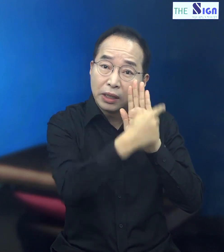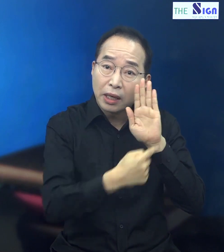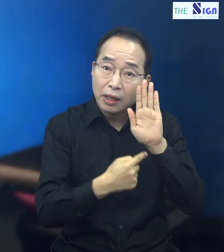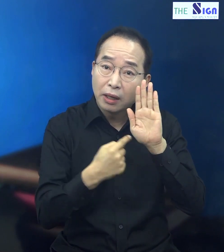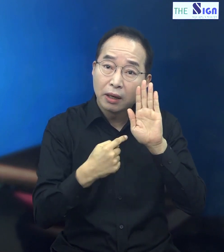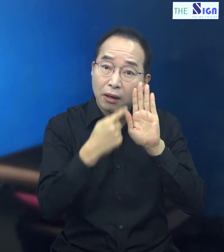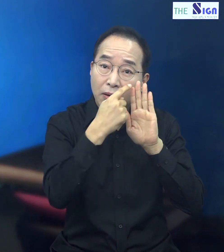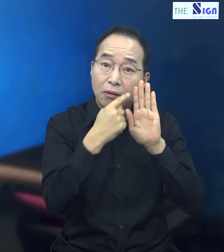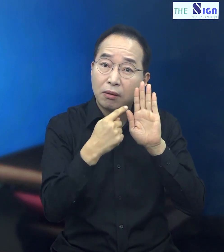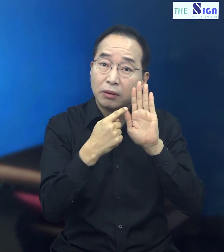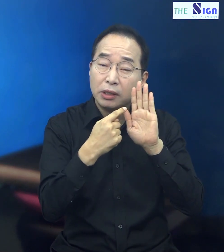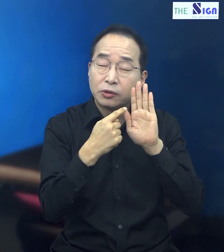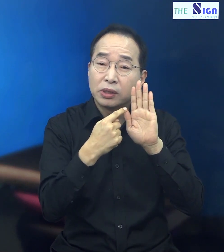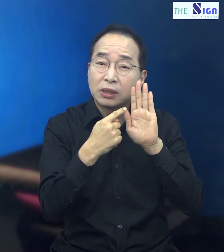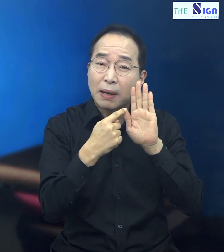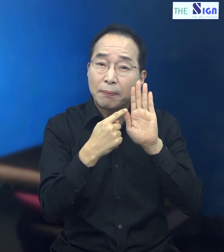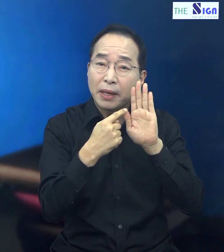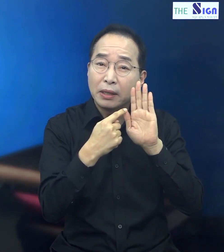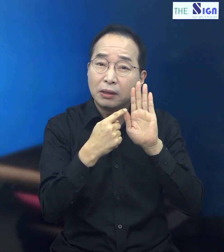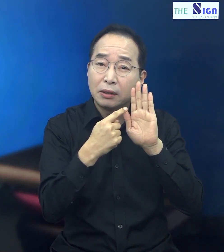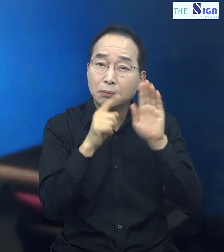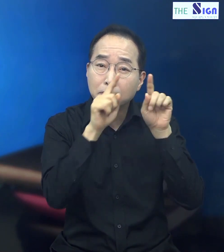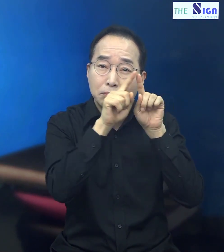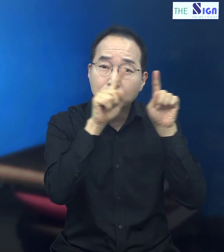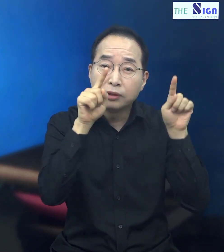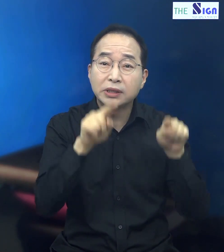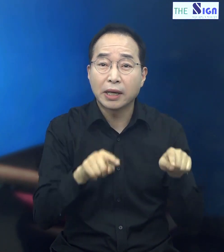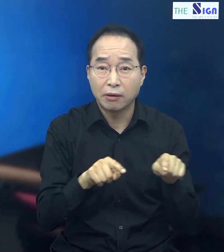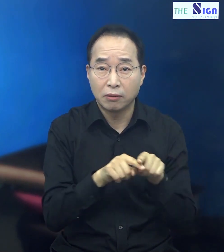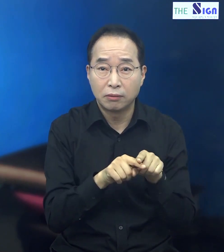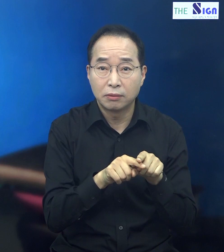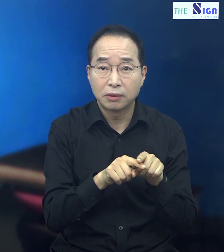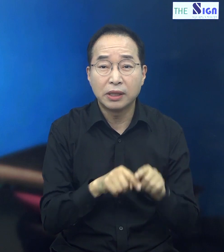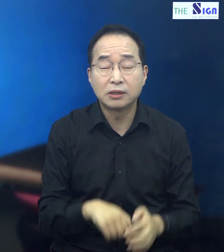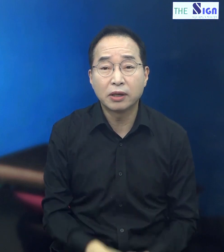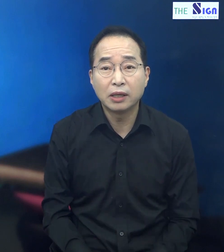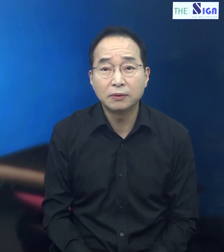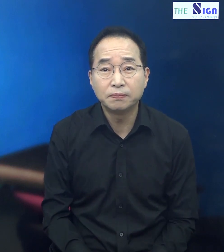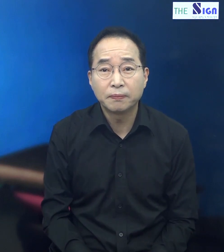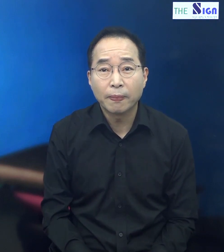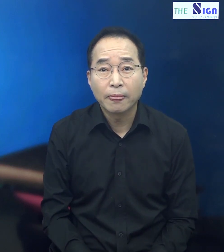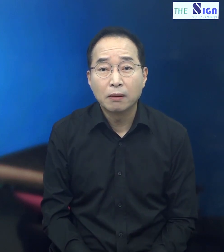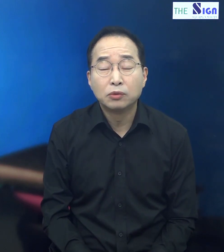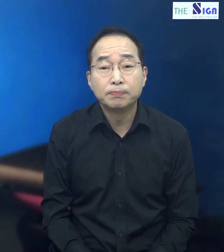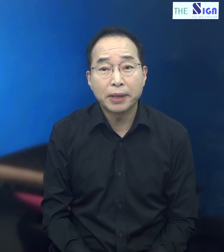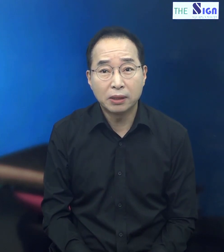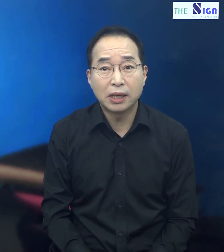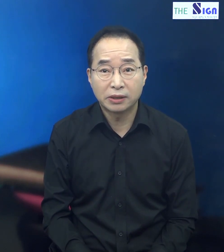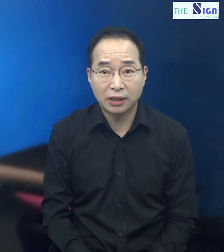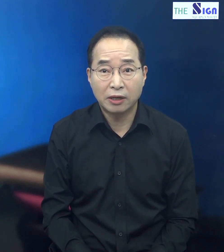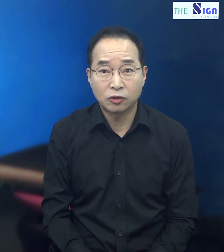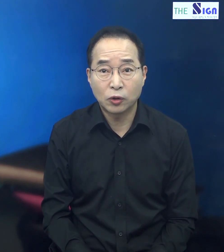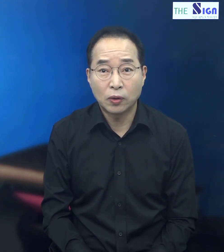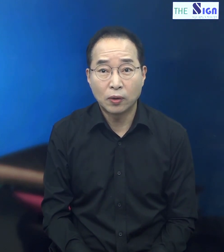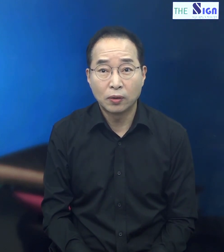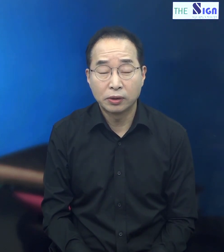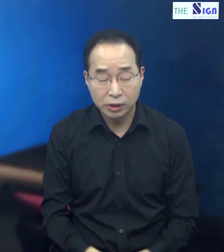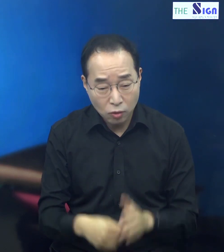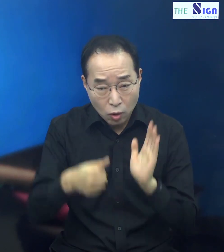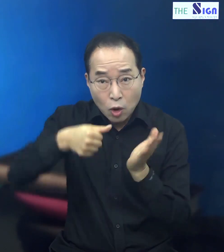이게 일종 집 앞에 있는 문자예요. 그 예전에는 문패를 항상 다녔죠. 그리고